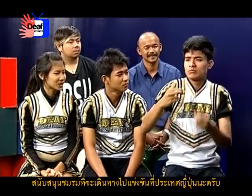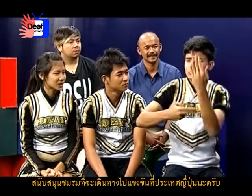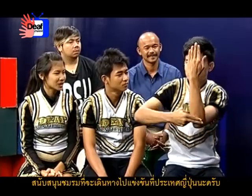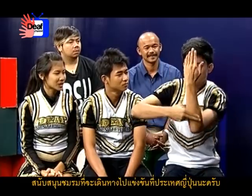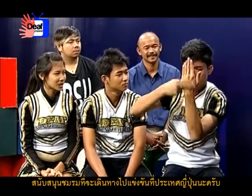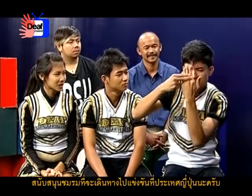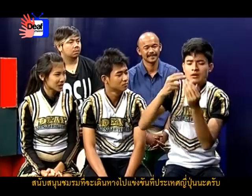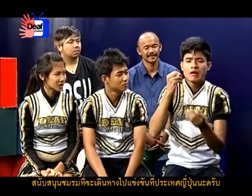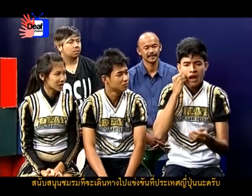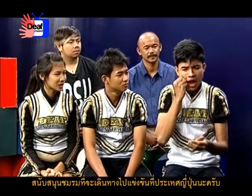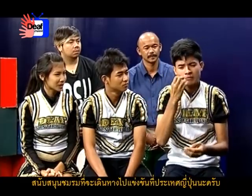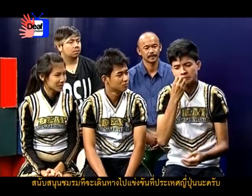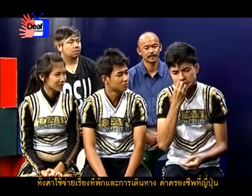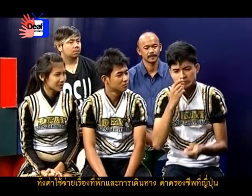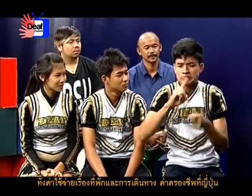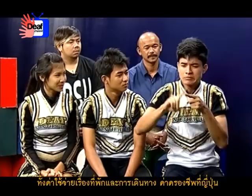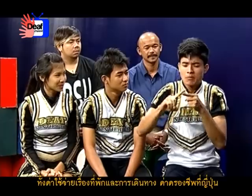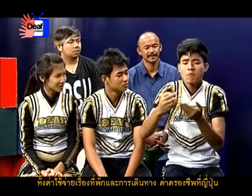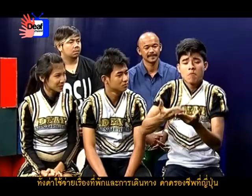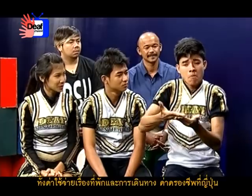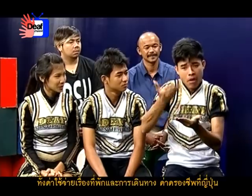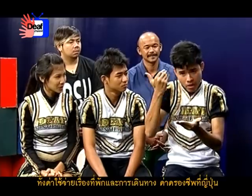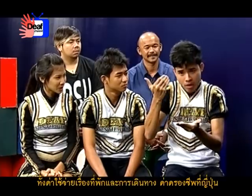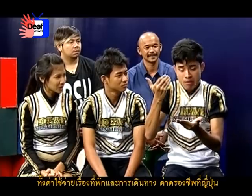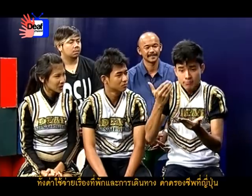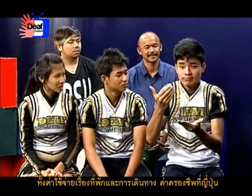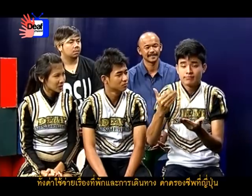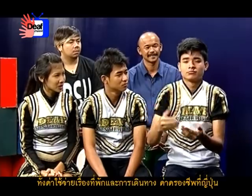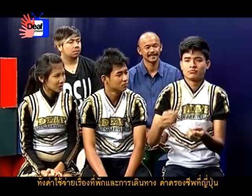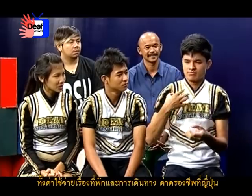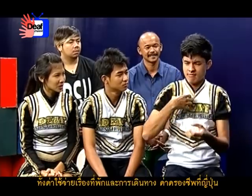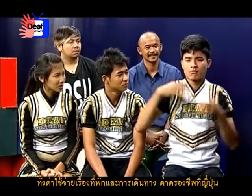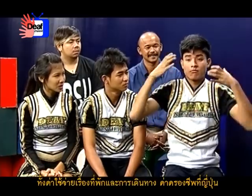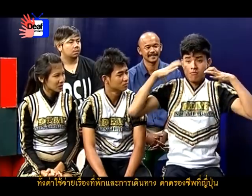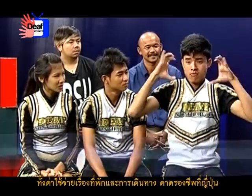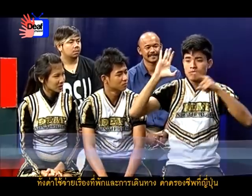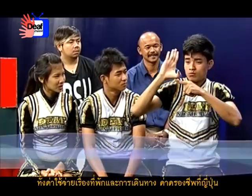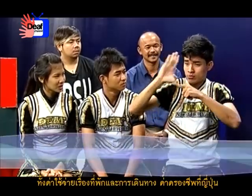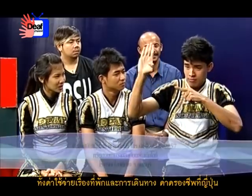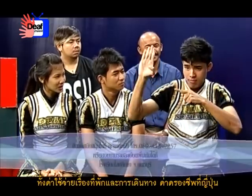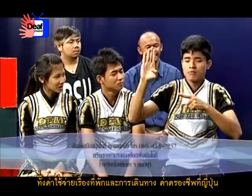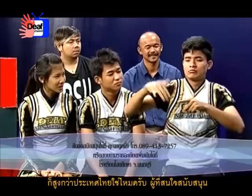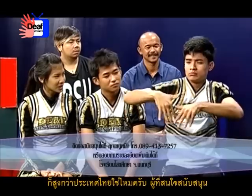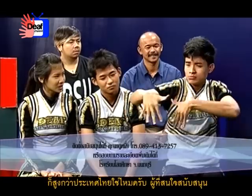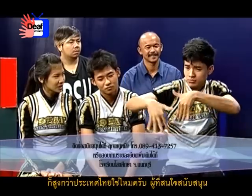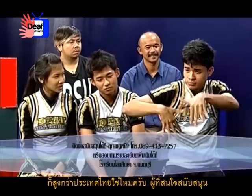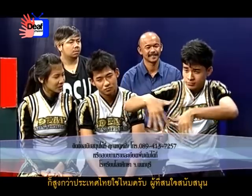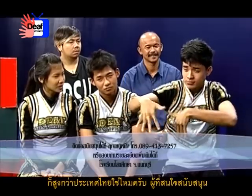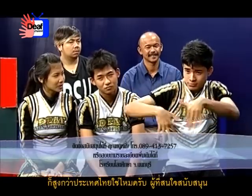ค่าใช้จ่ายแล้วก็ที่พักนะครับแล้วก็ค่าเดินทางด้วยที่นู่นก็ค่าครองชีพสูงกว่าประเทศไทยมากนะครับสำหรับผู้ที่สนใ